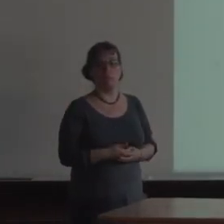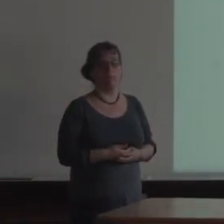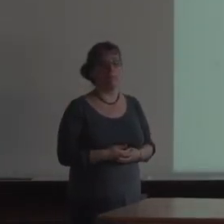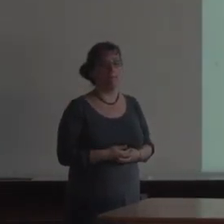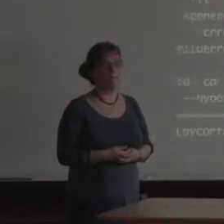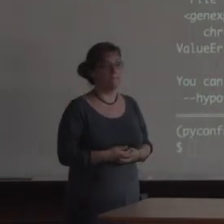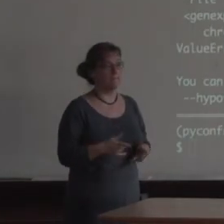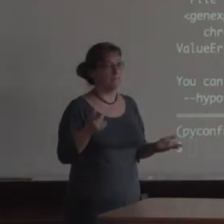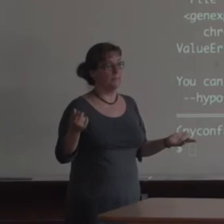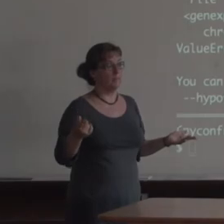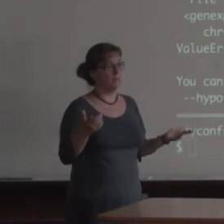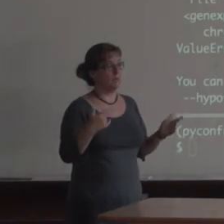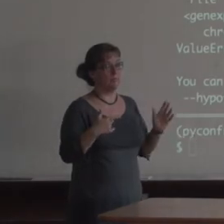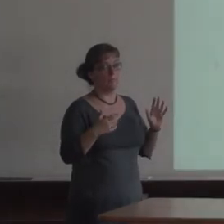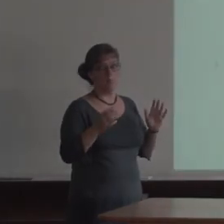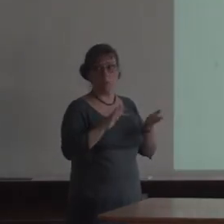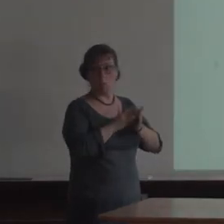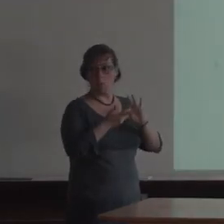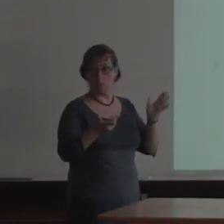est sur GitHub.